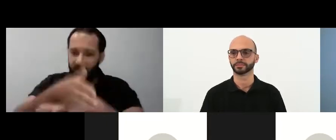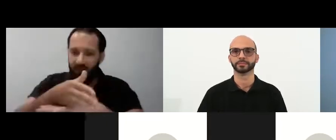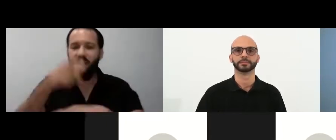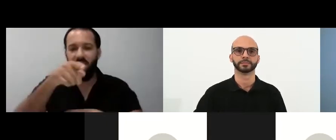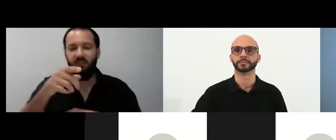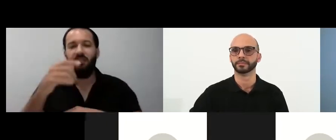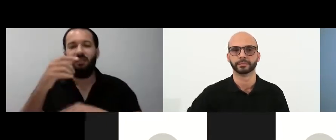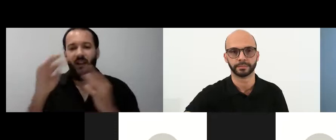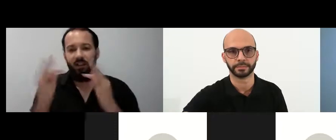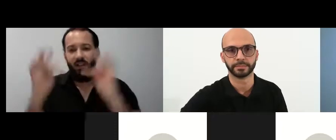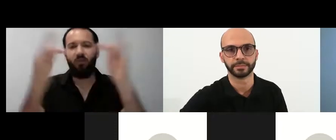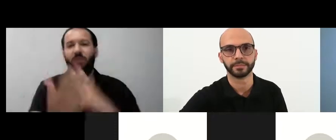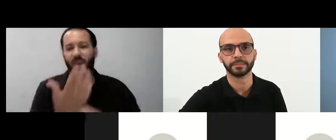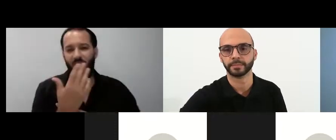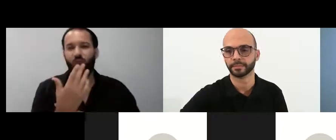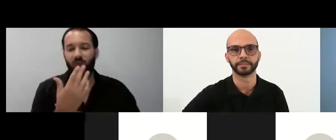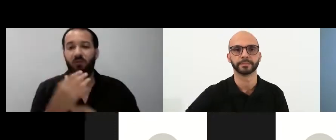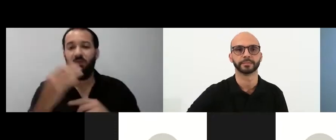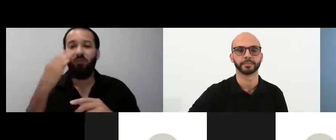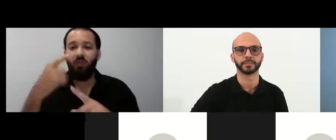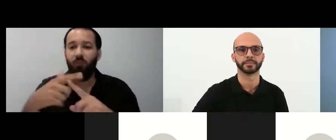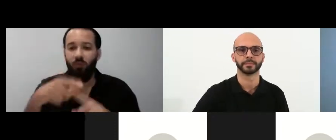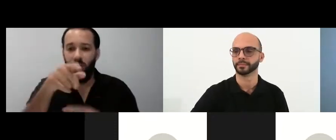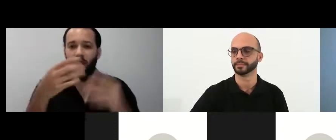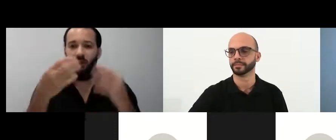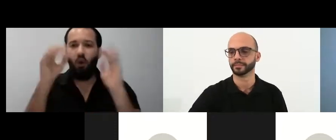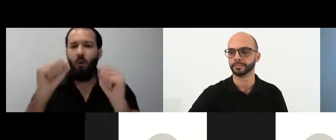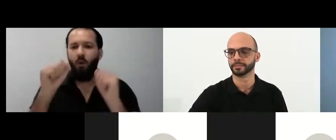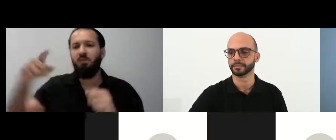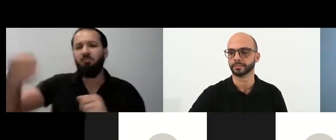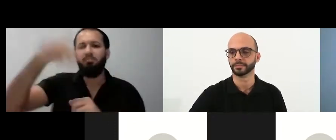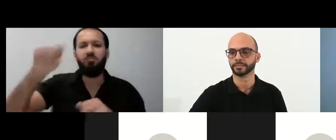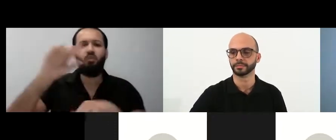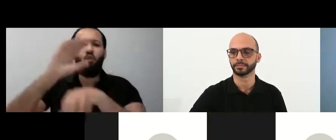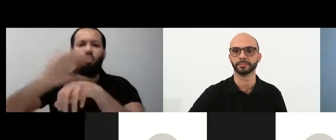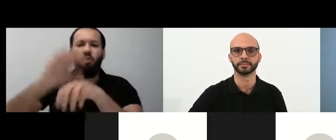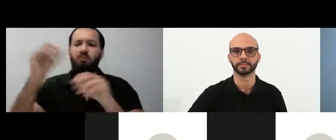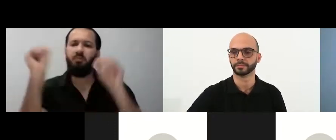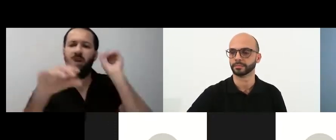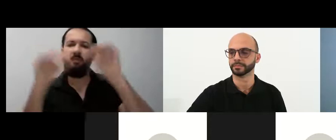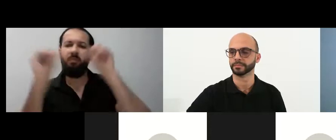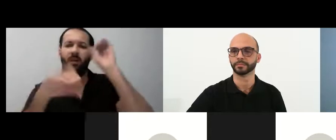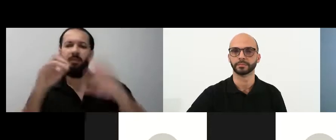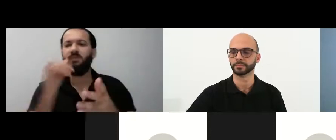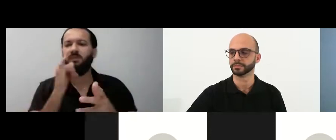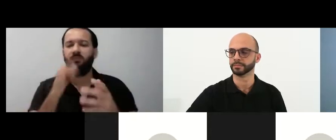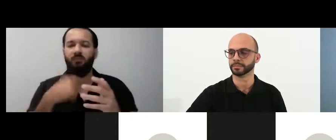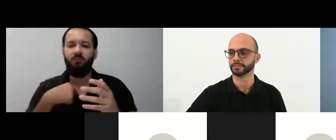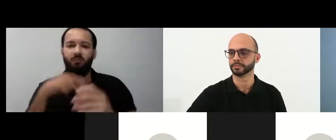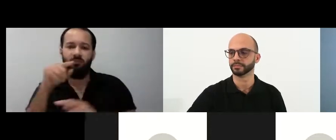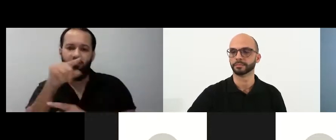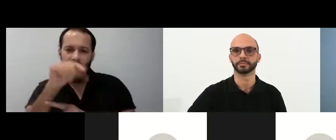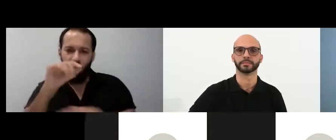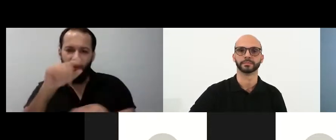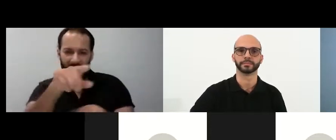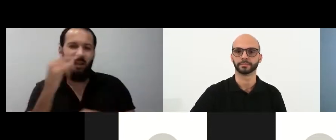isso, né, reduziu bastante, e a tecnologia hoje propicia isso e facilita, por exemplo, pessoas compras